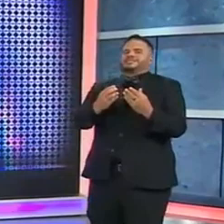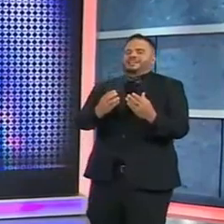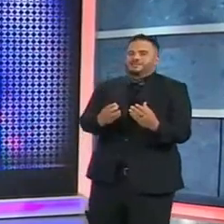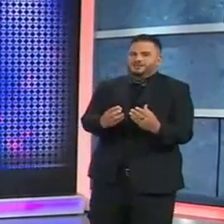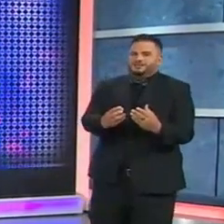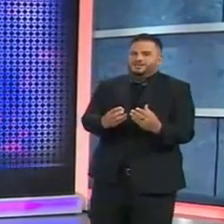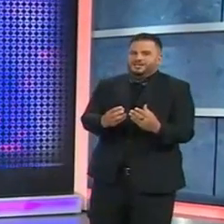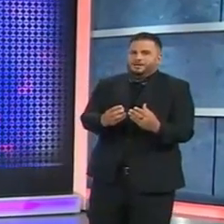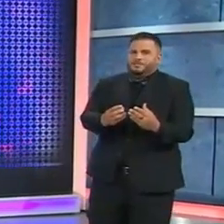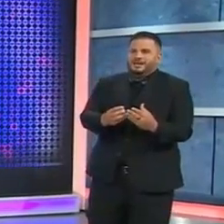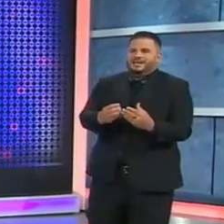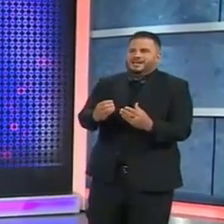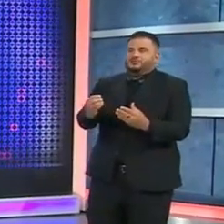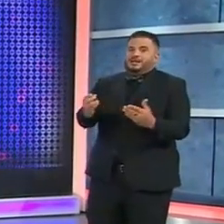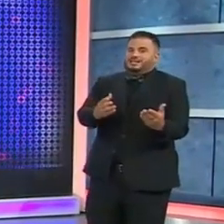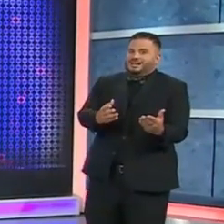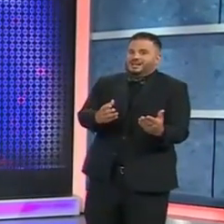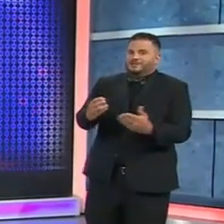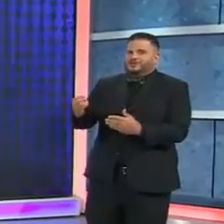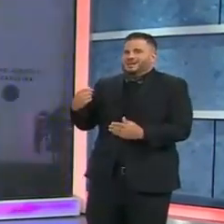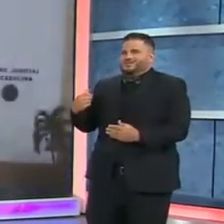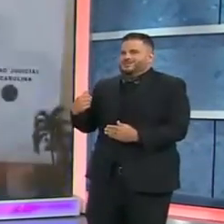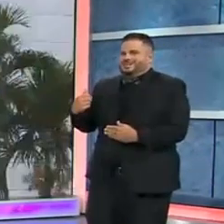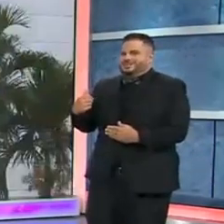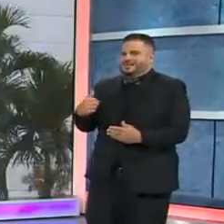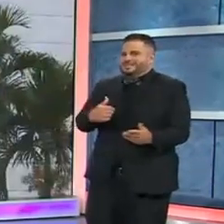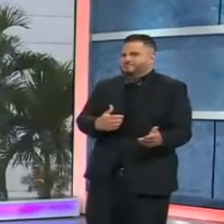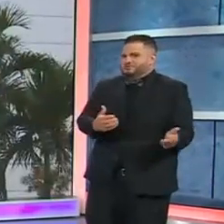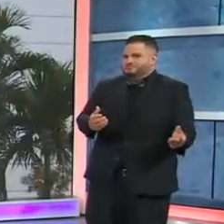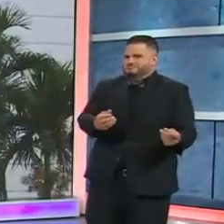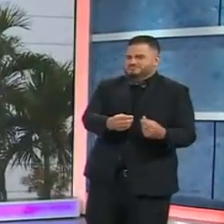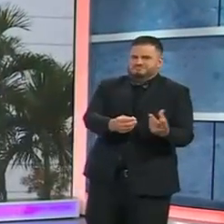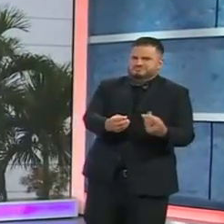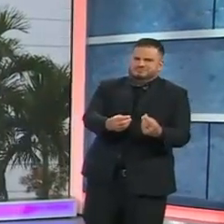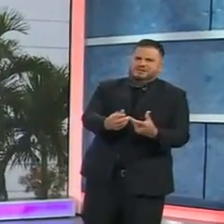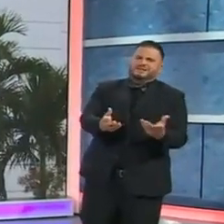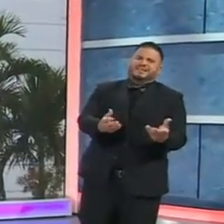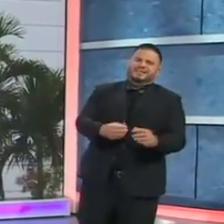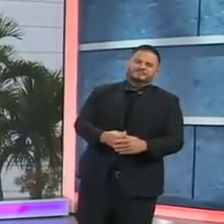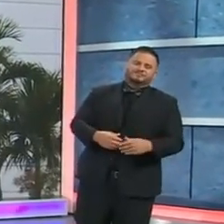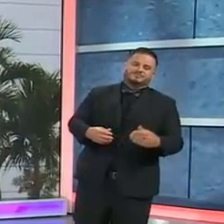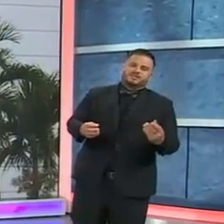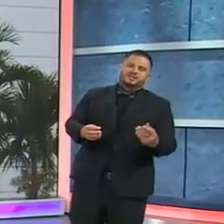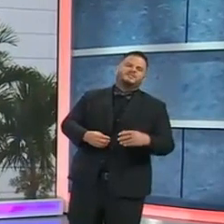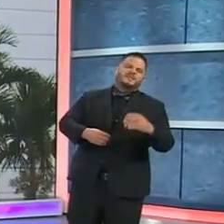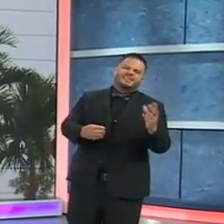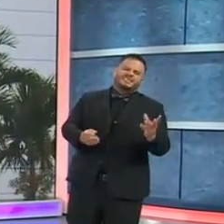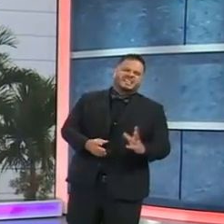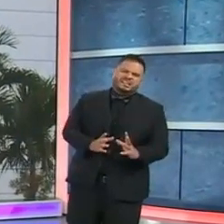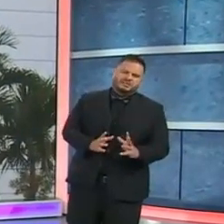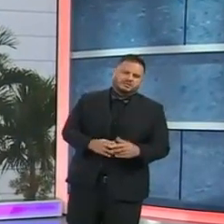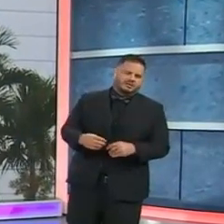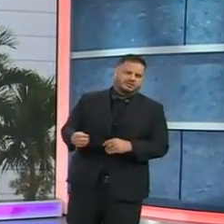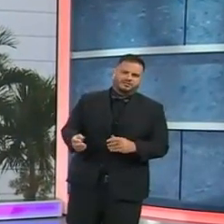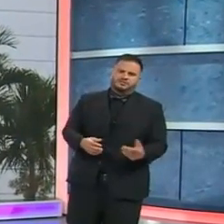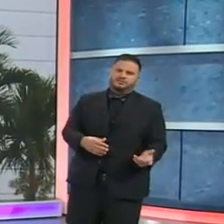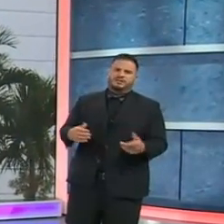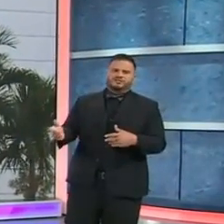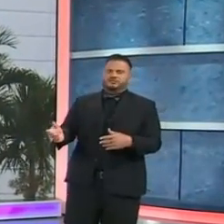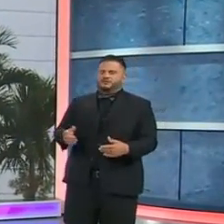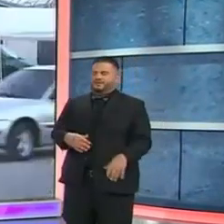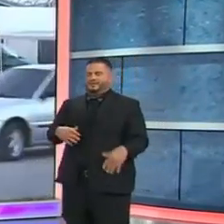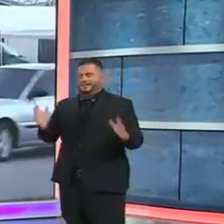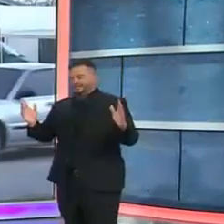al sistema, ven que sueltan a la persona que se supone que esté presa por un problema de diferencias de criterio entre